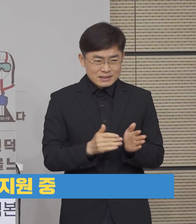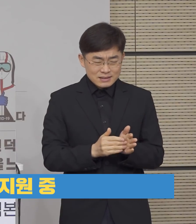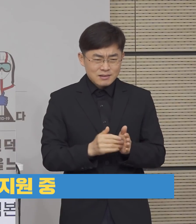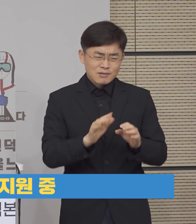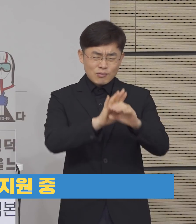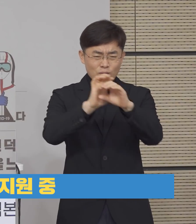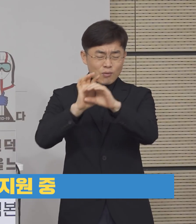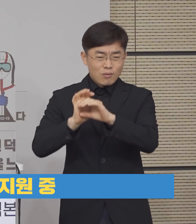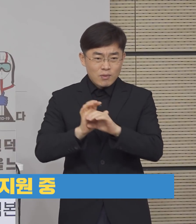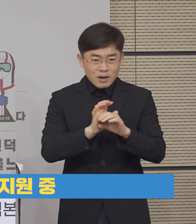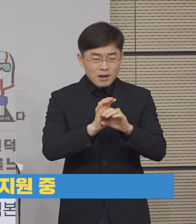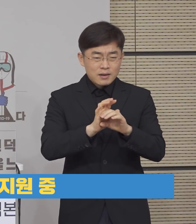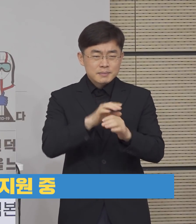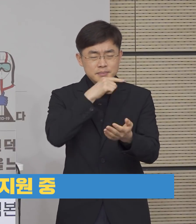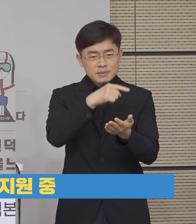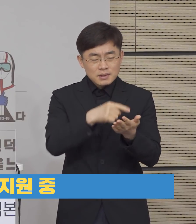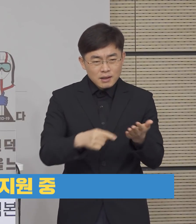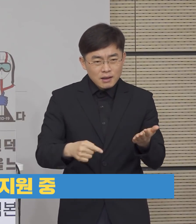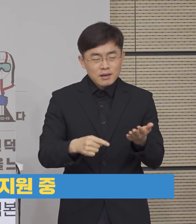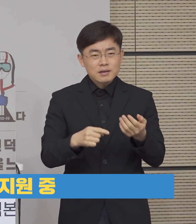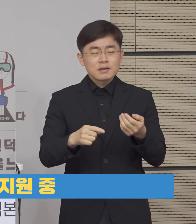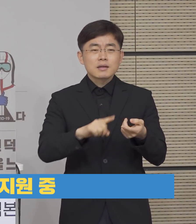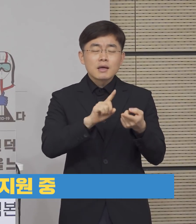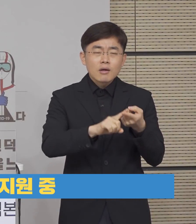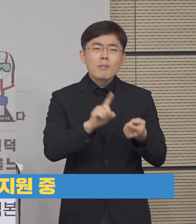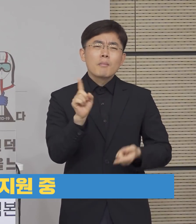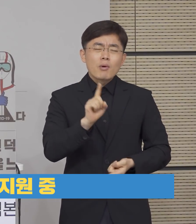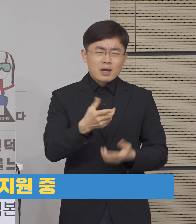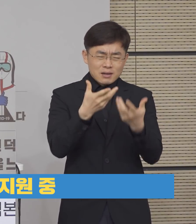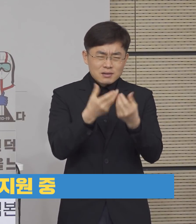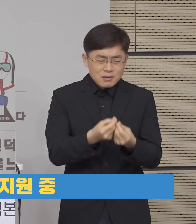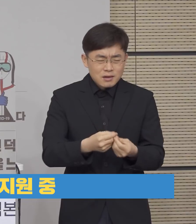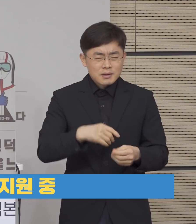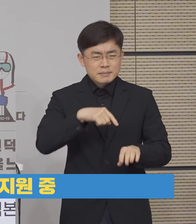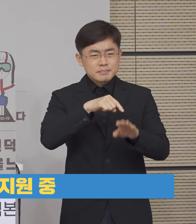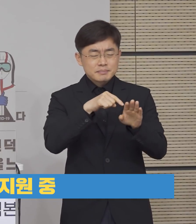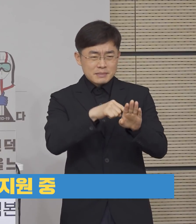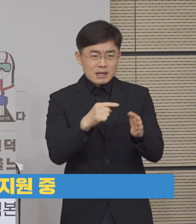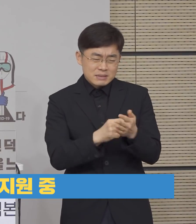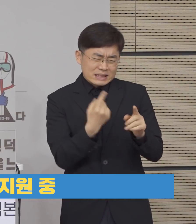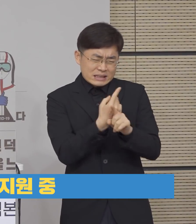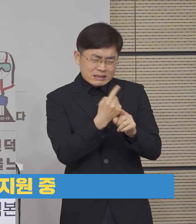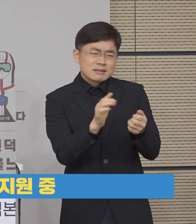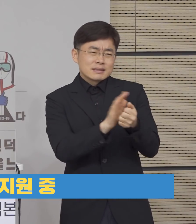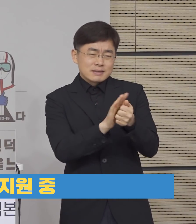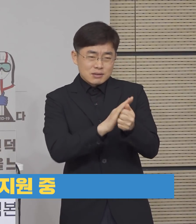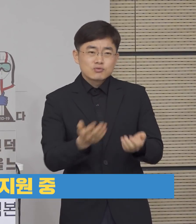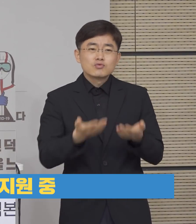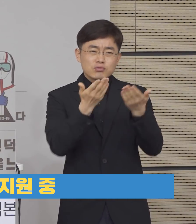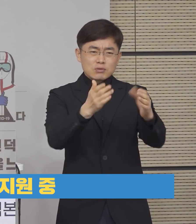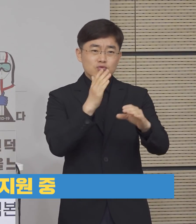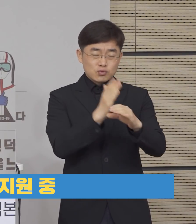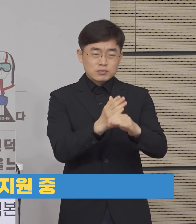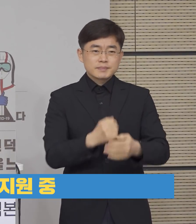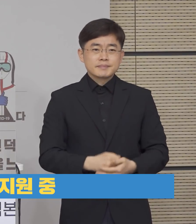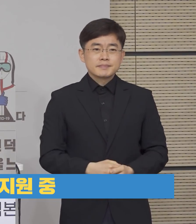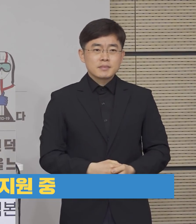지금 현재 코로나19 상황과 관련되어서 여러 가지 이제 정신 심리 지원들을 하고 있는